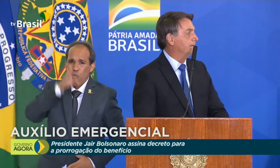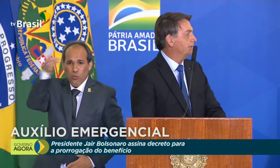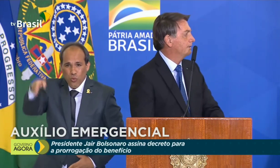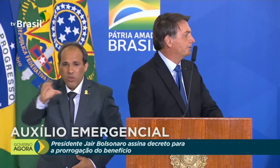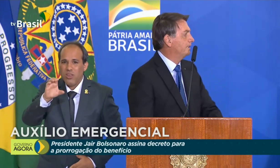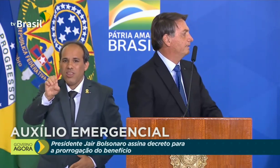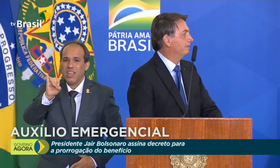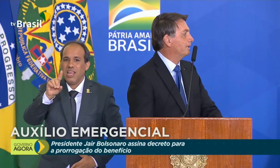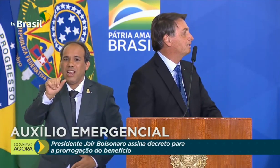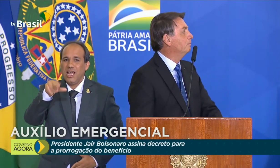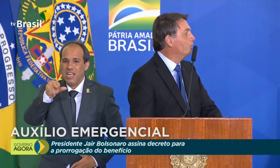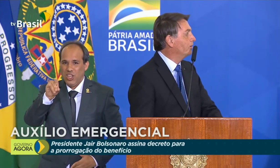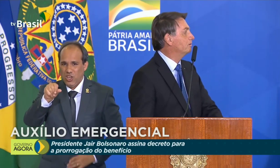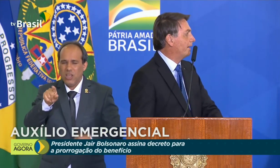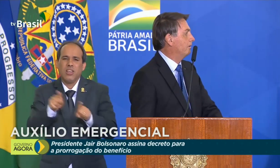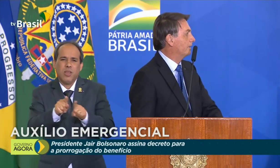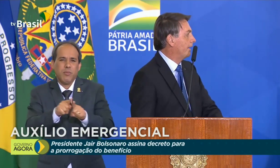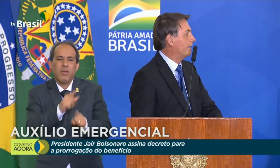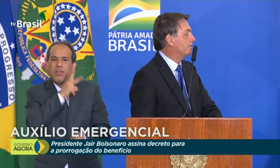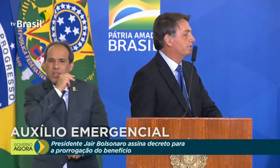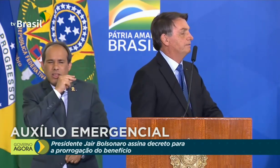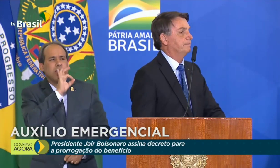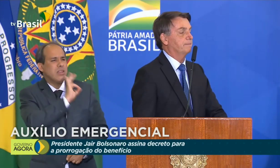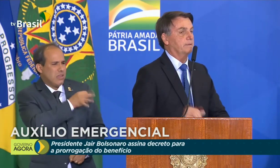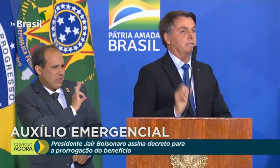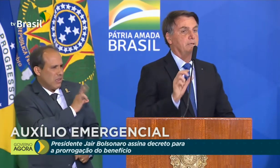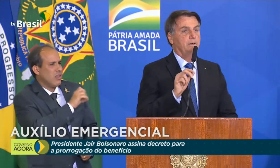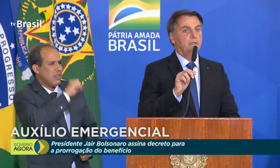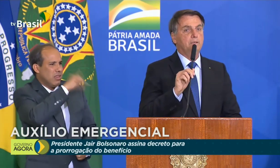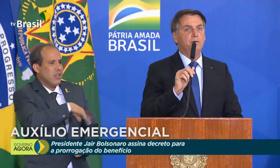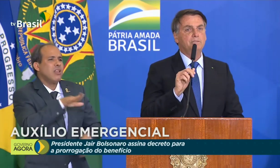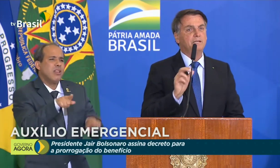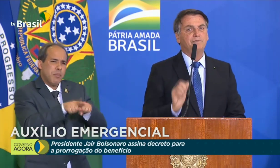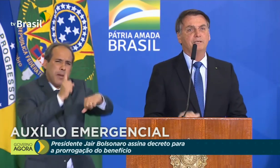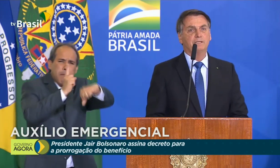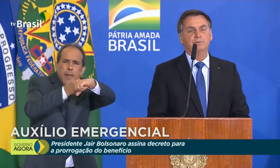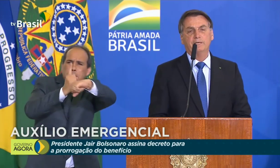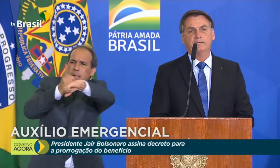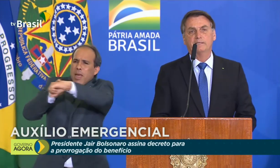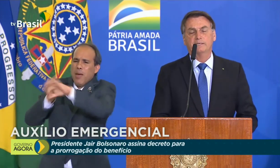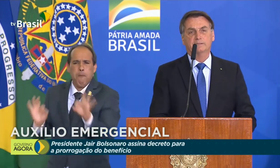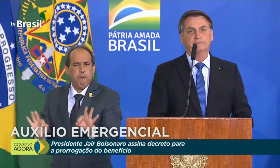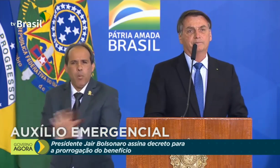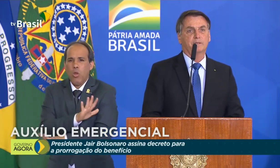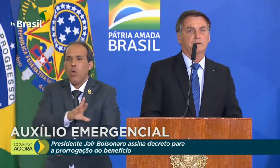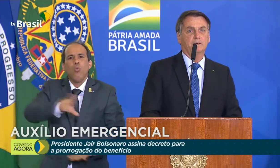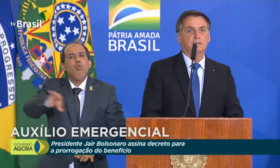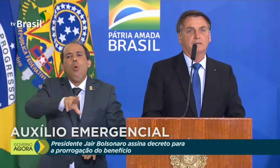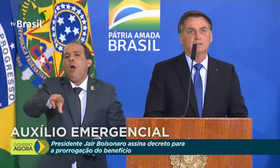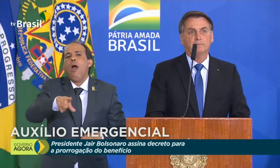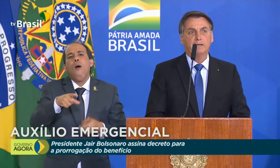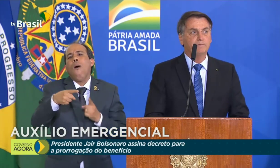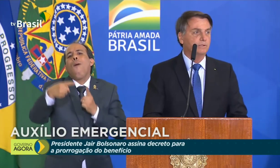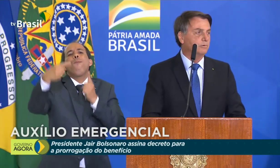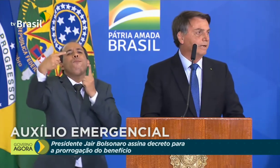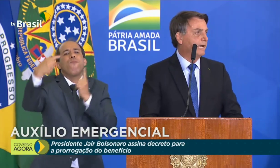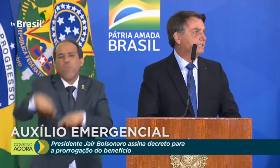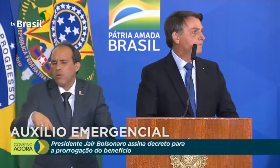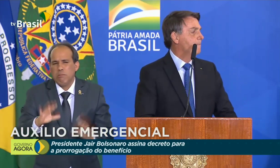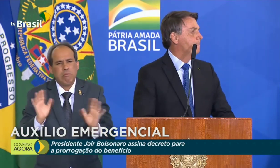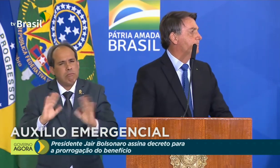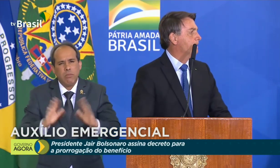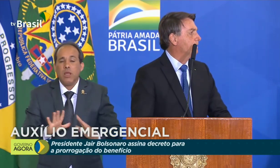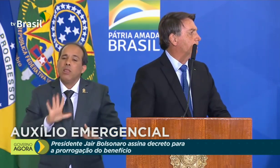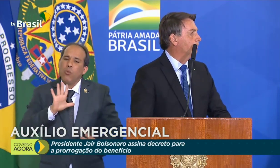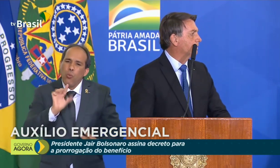Taguatinga. Sim, mas em muitos mais locais eu estive. Não desafiando quem quer que seja, mas levando